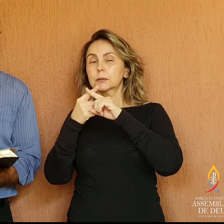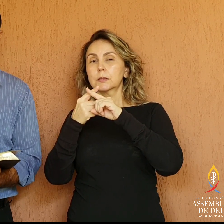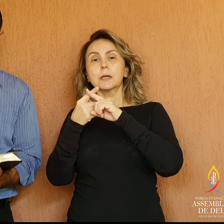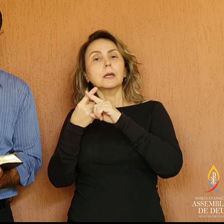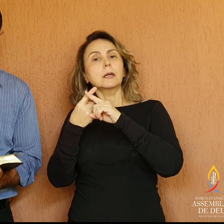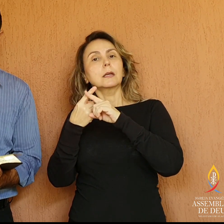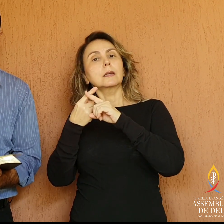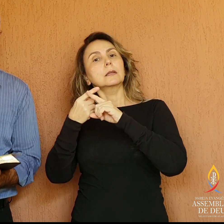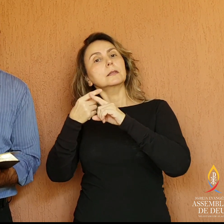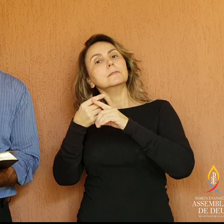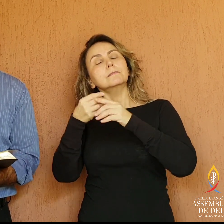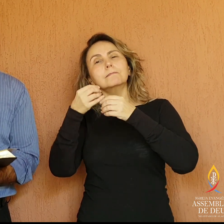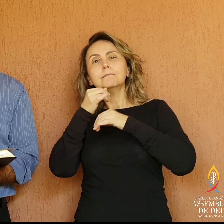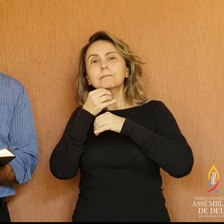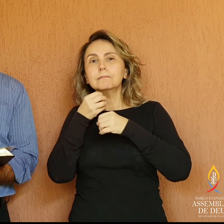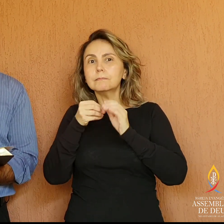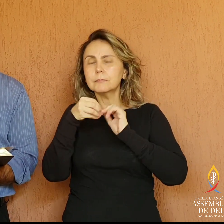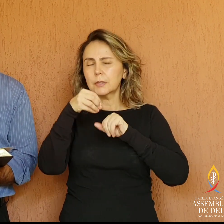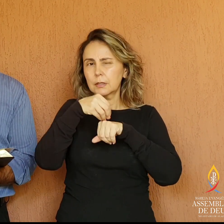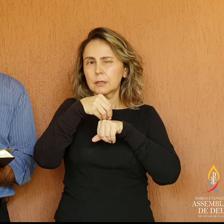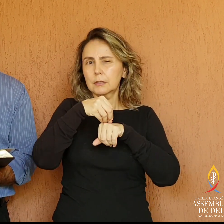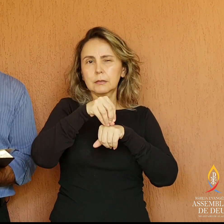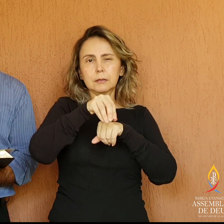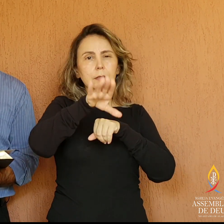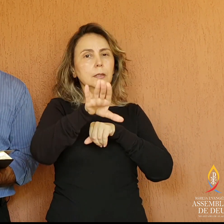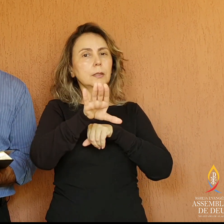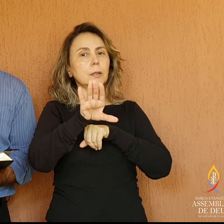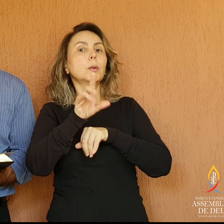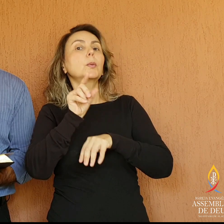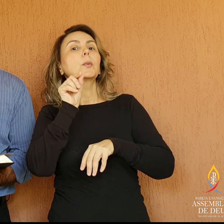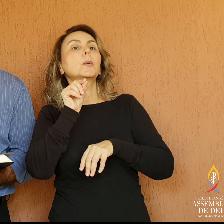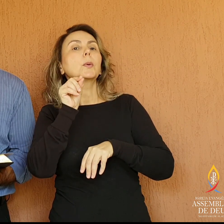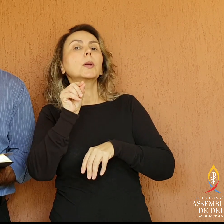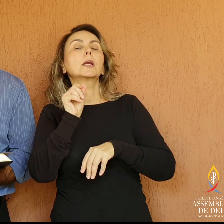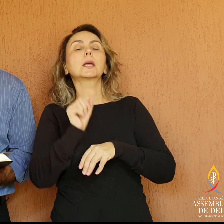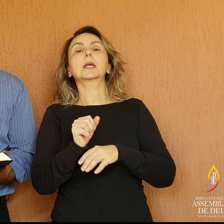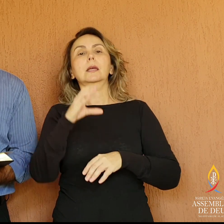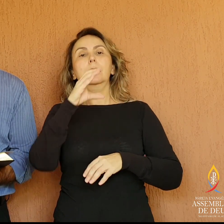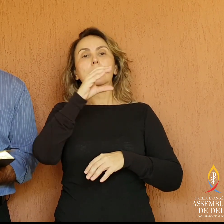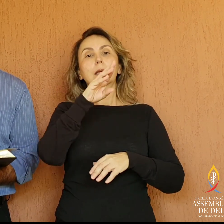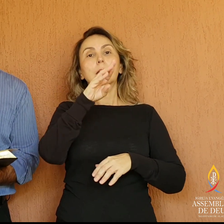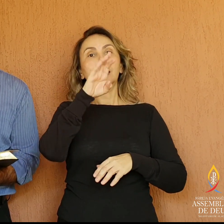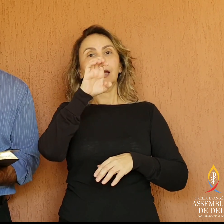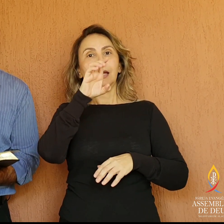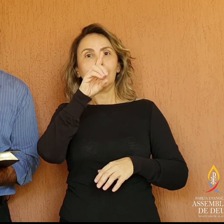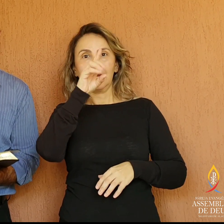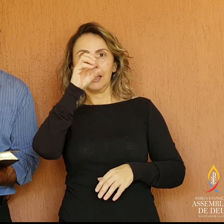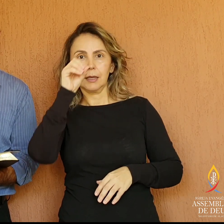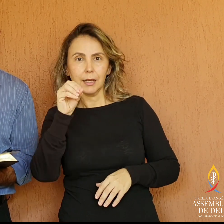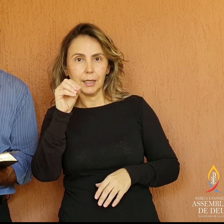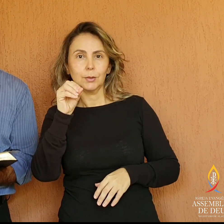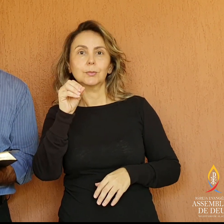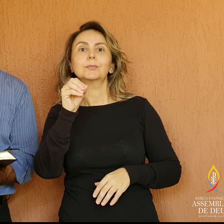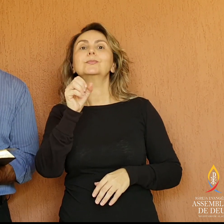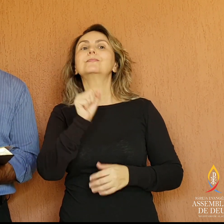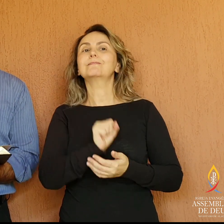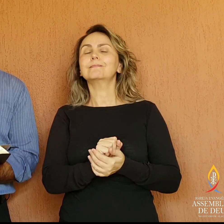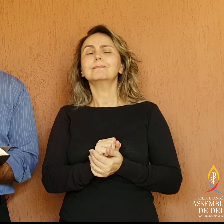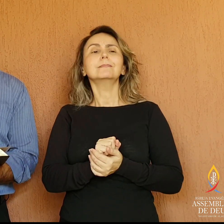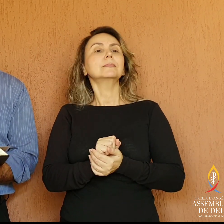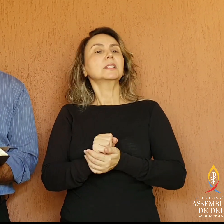fez uma declaração chamada Credo Apostólico, em homenagem aos